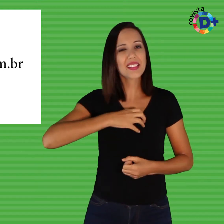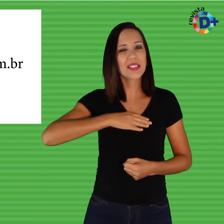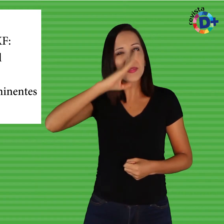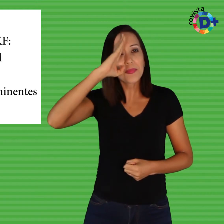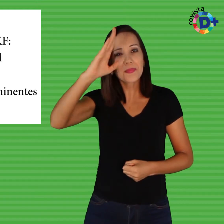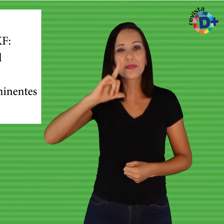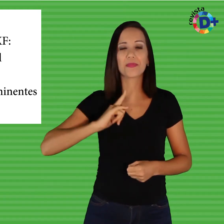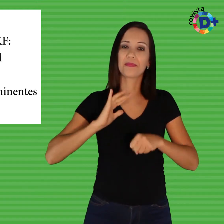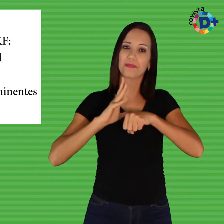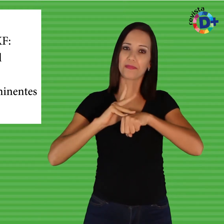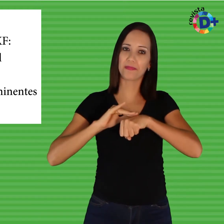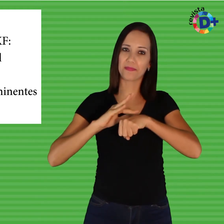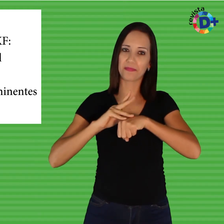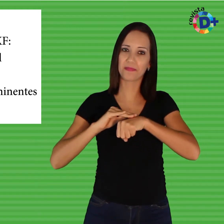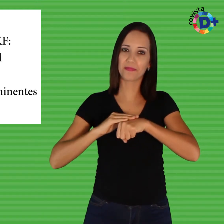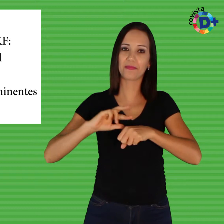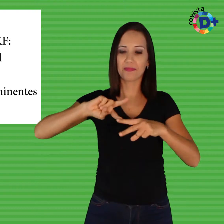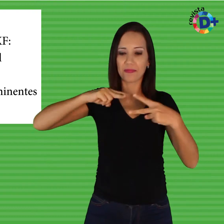Sintomas principais da SXF: